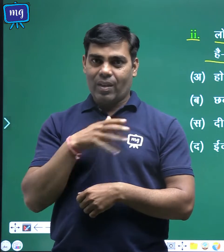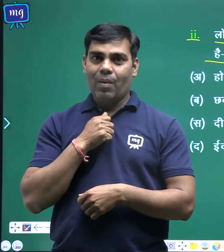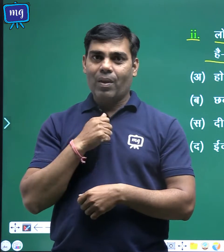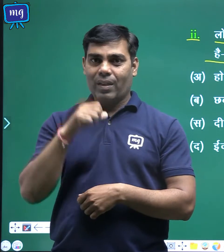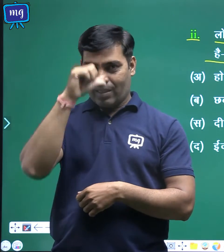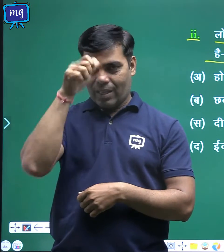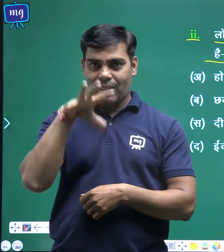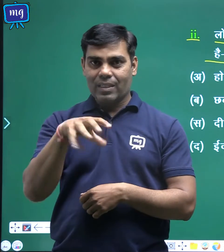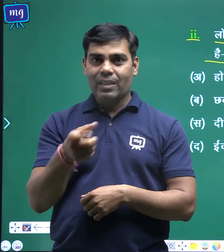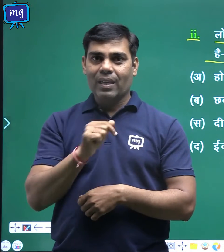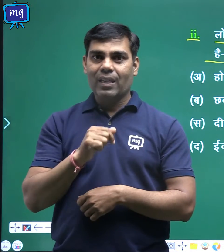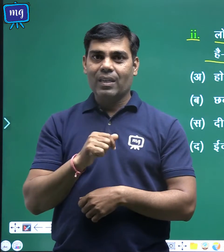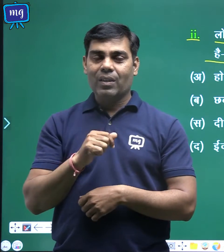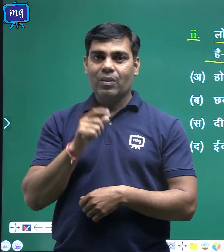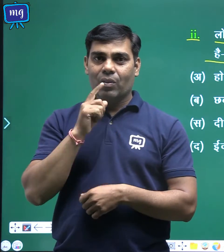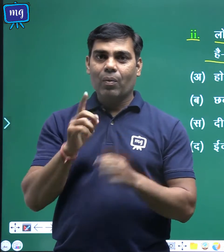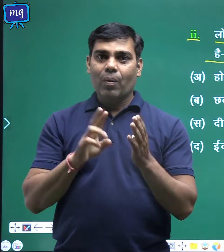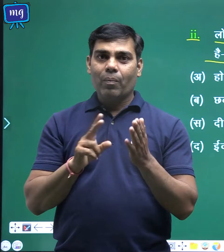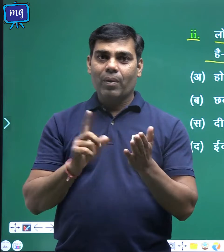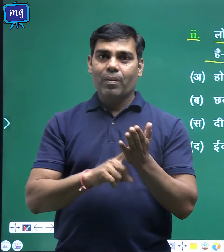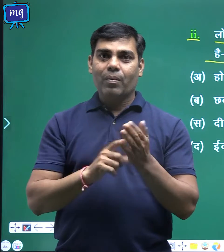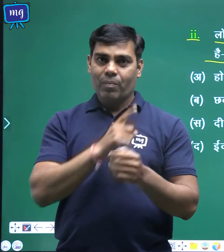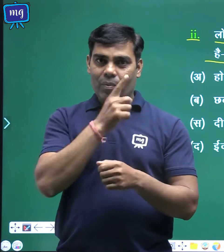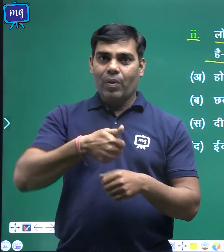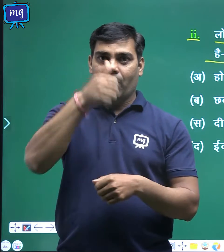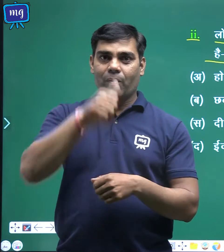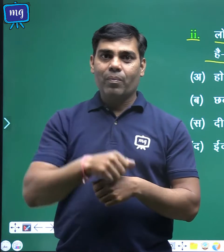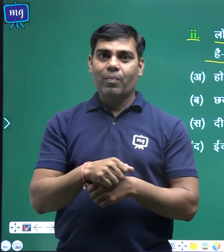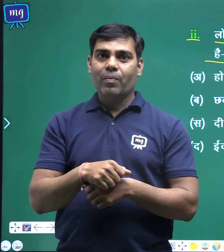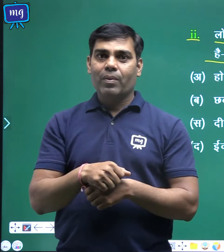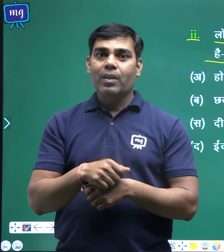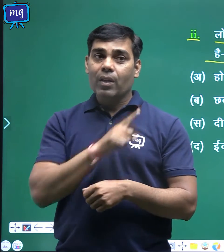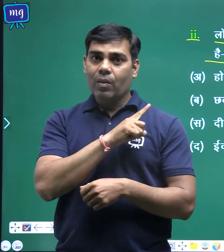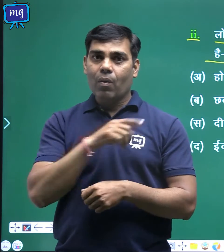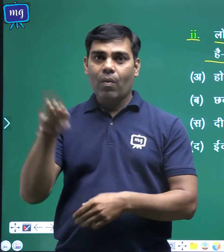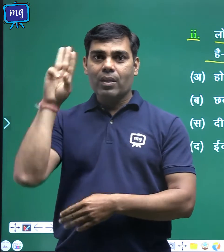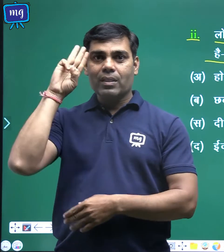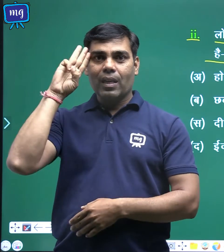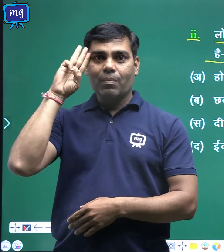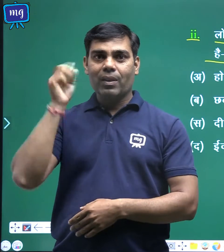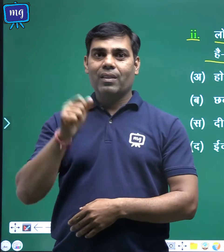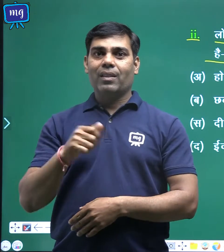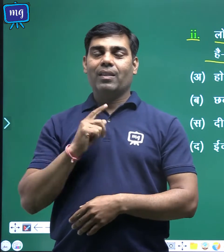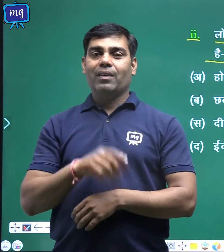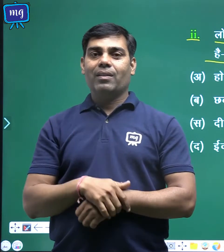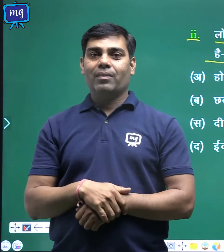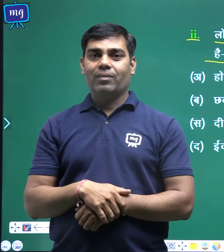के राष्ट्रपति इनको सलामी देते हैं।